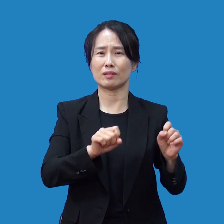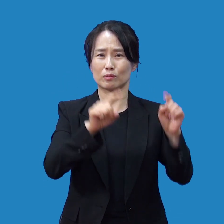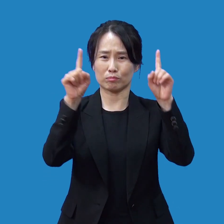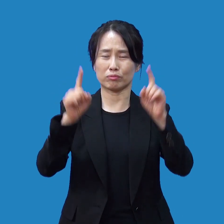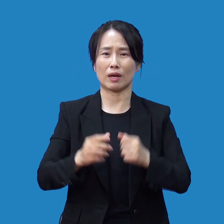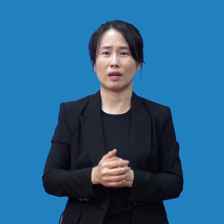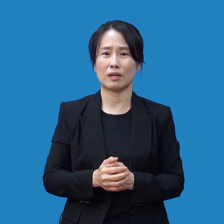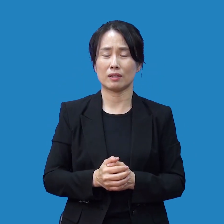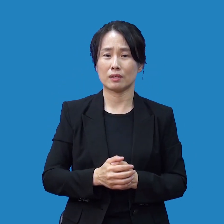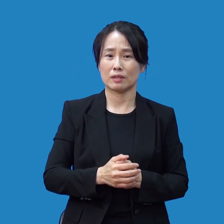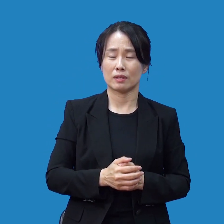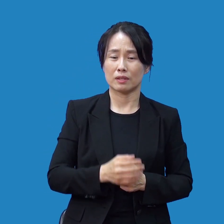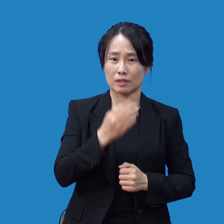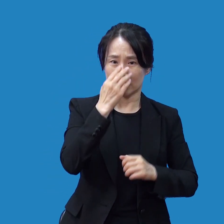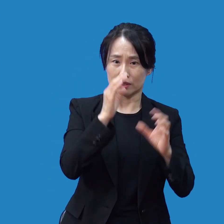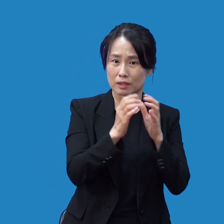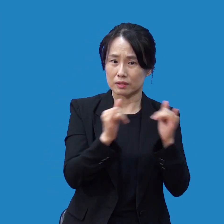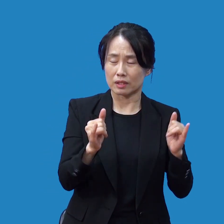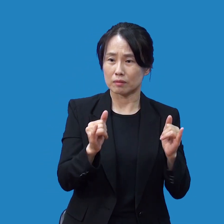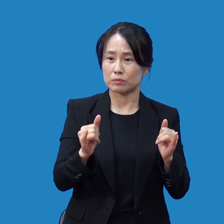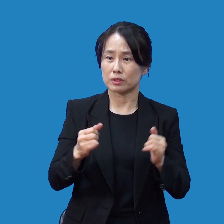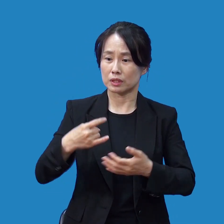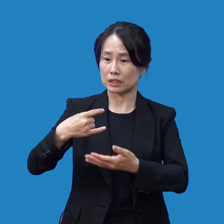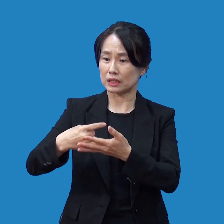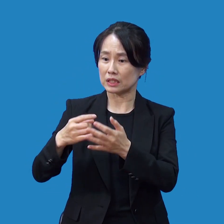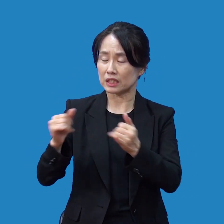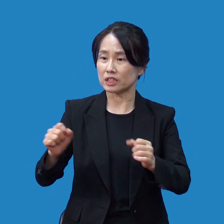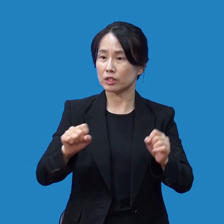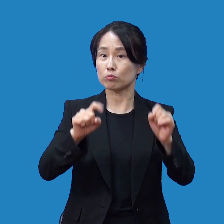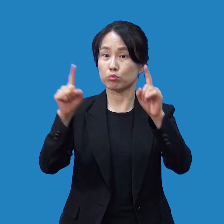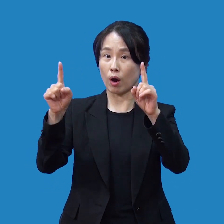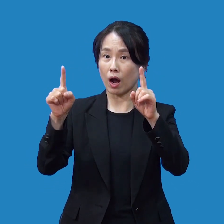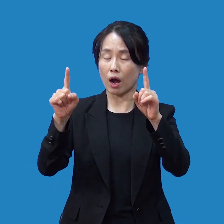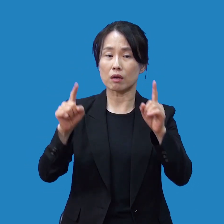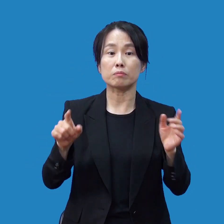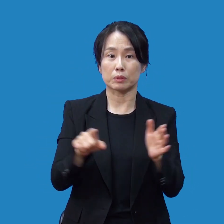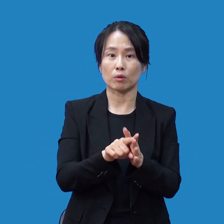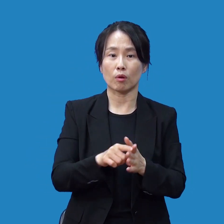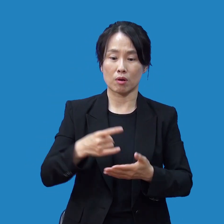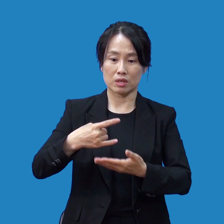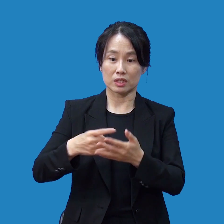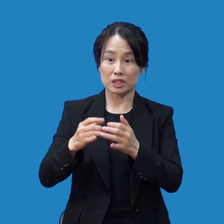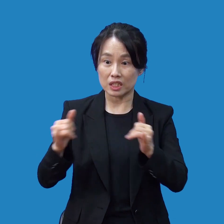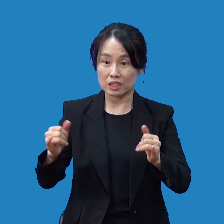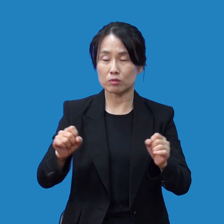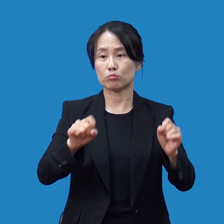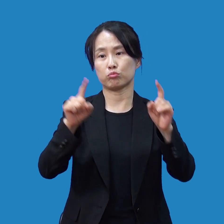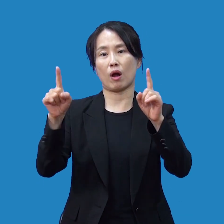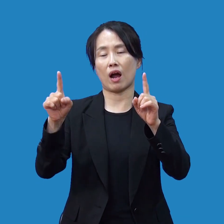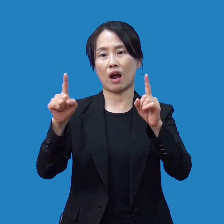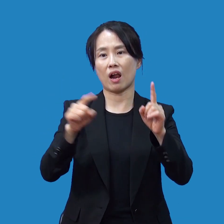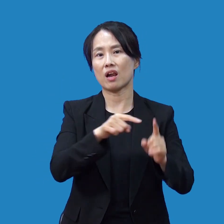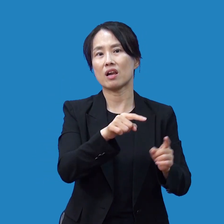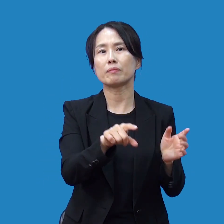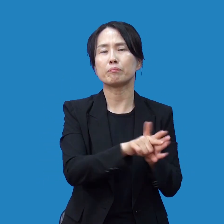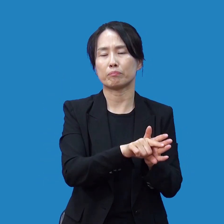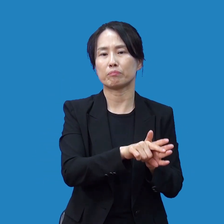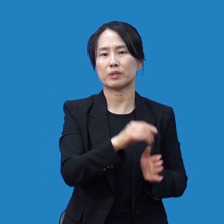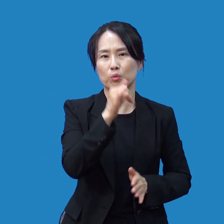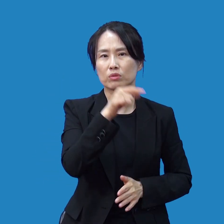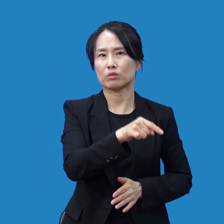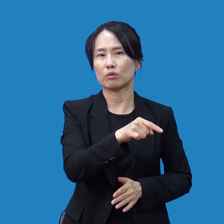유대인들은 의인들의 부활을 100% 믿었습니다. 그러니까 의인들은 부활한다. 그러니까